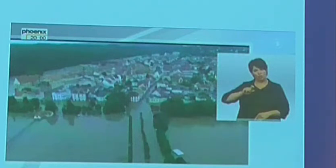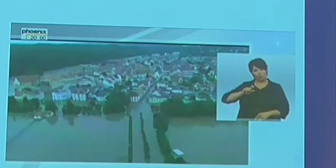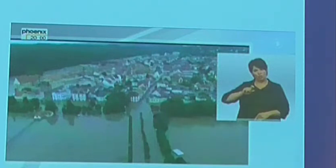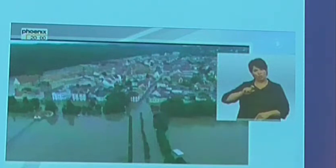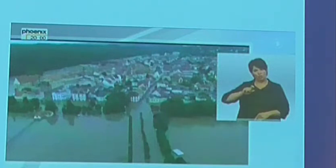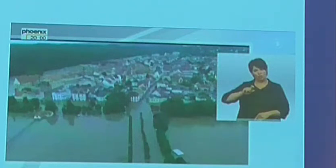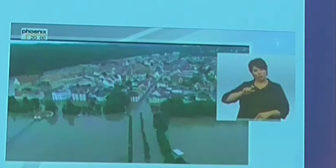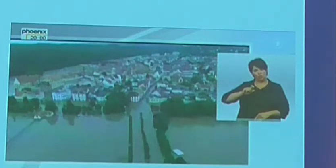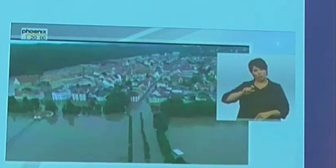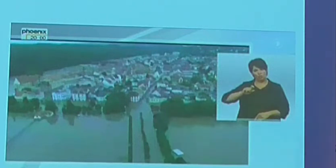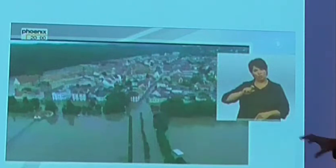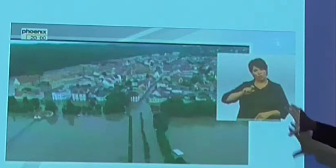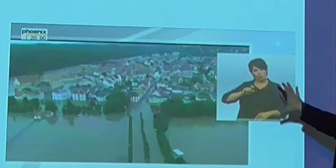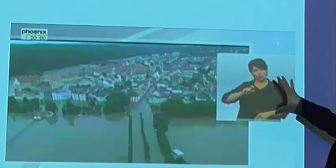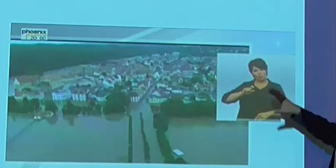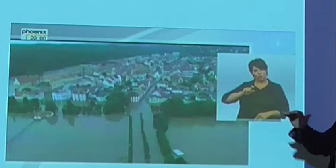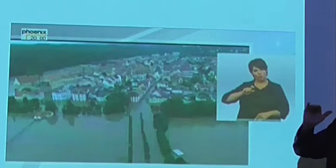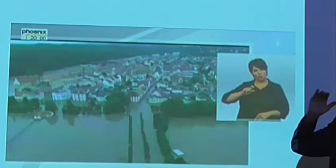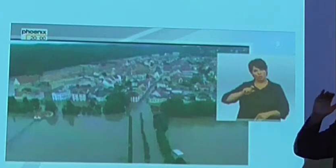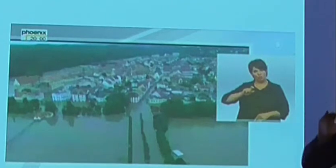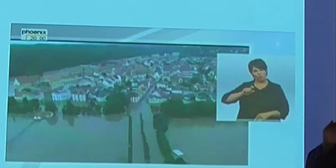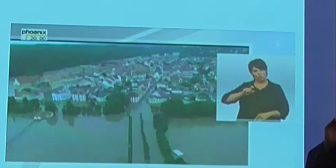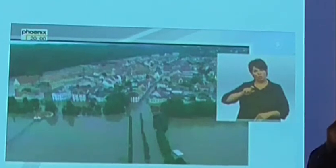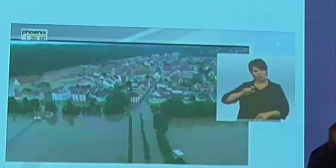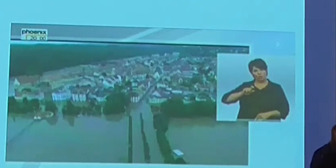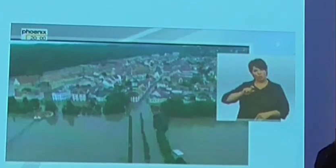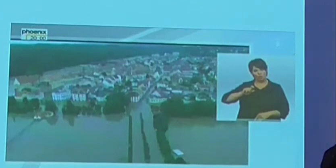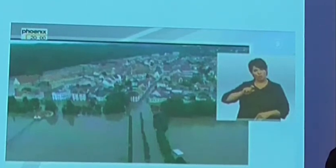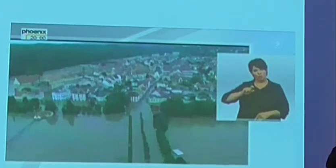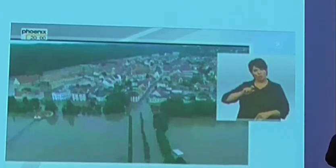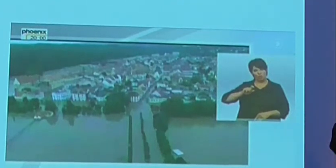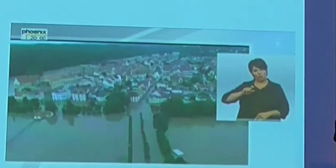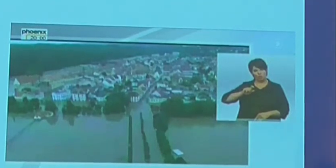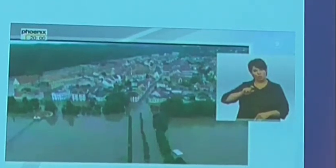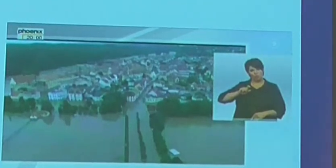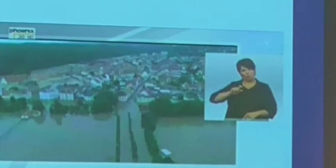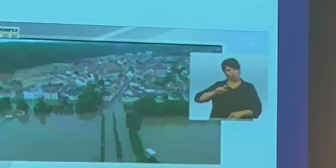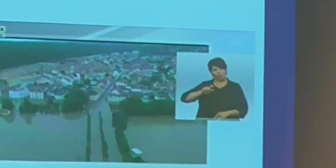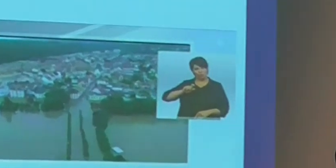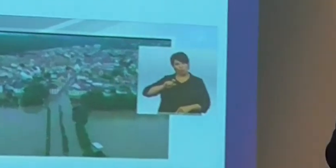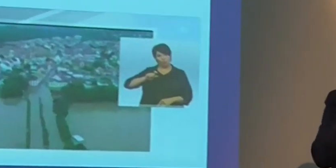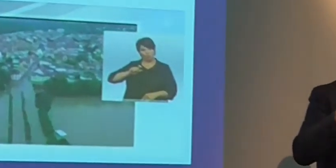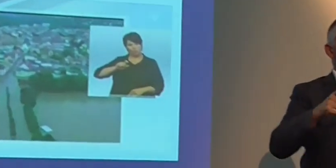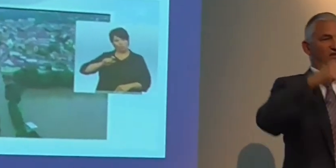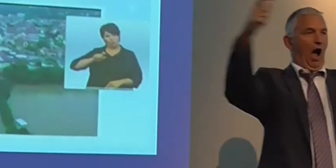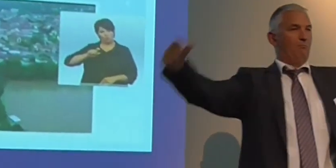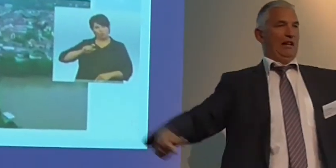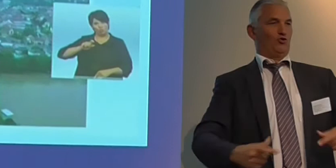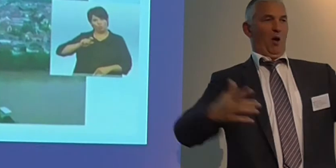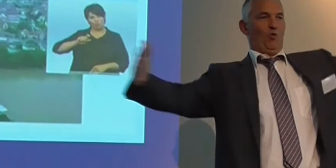Und wir haben uns damals alle beklagt, dass die Verdolmetschung sehr klein ist. Und viele hatten